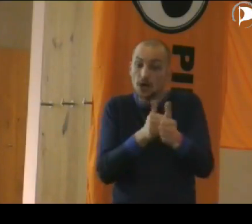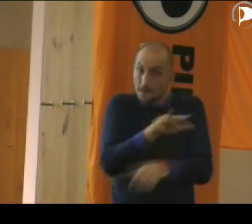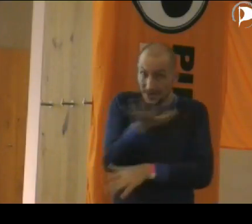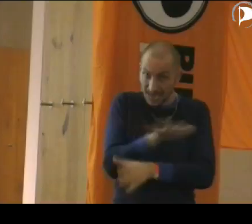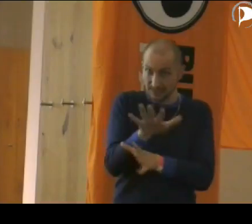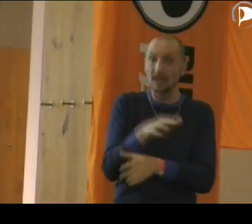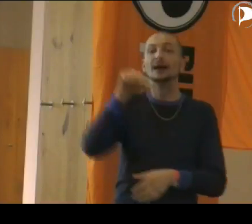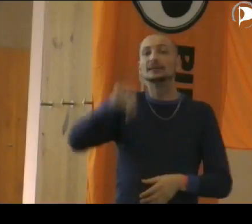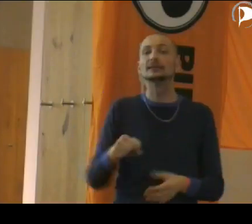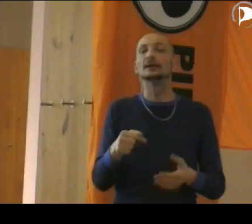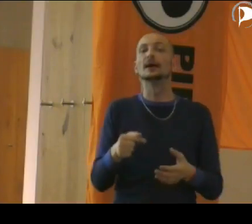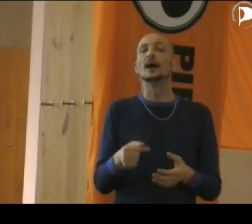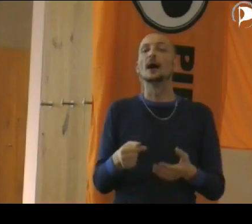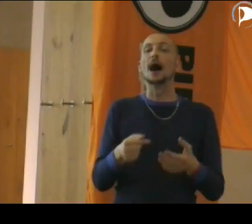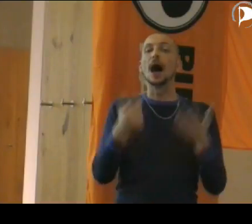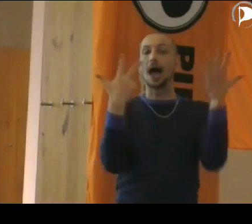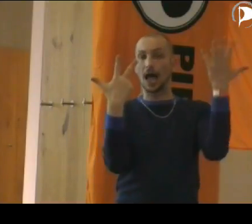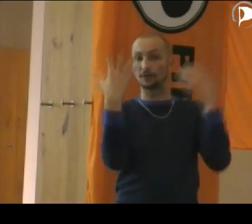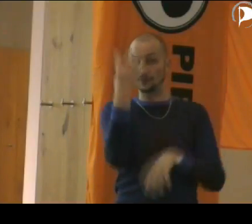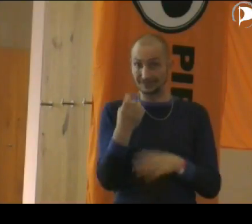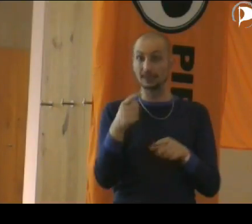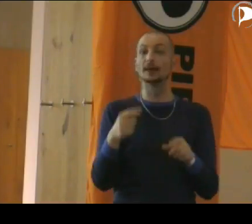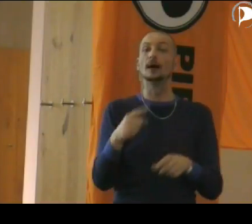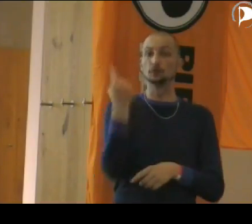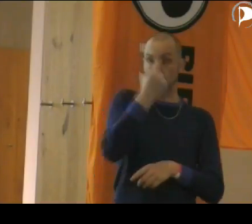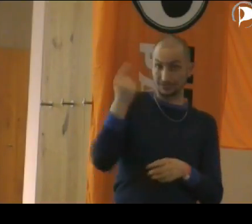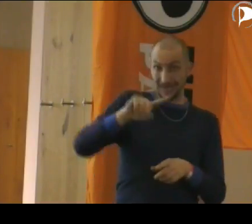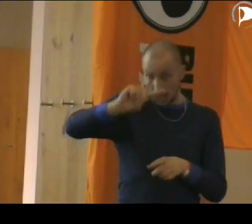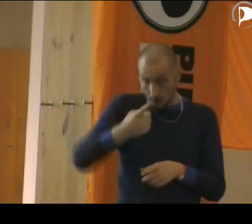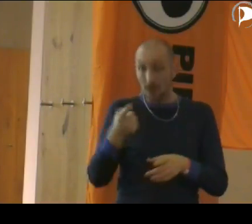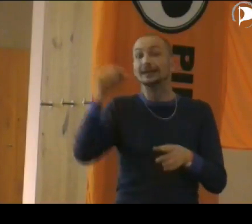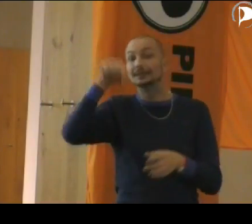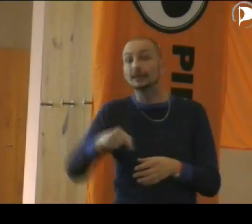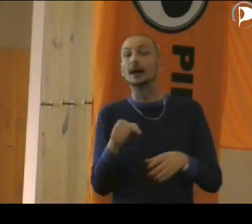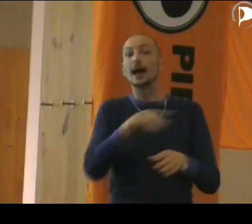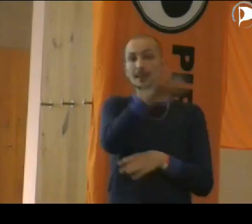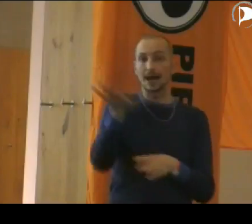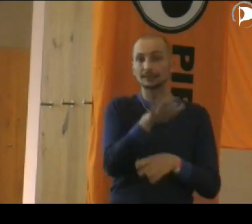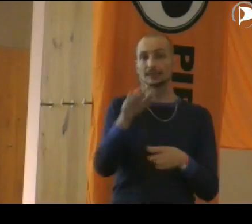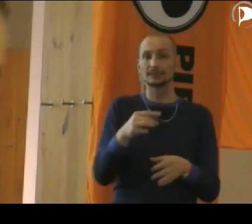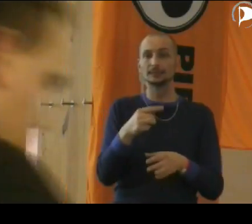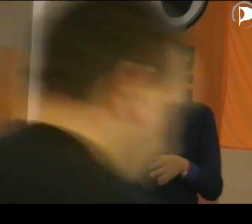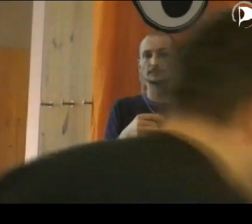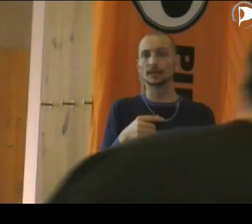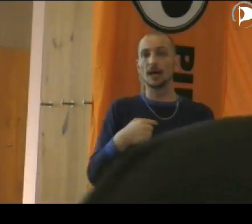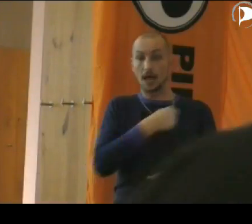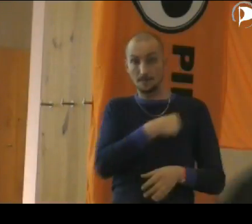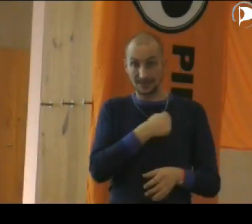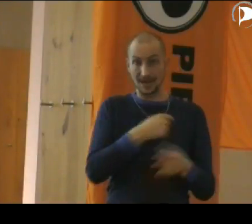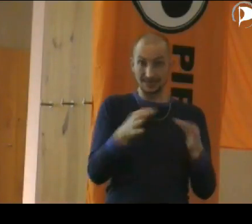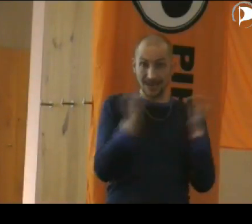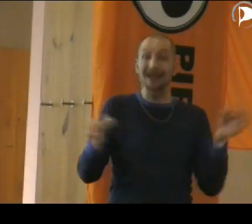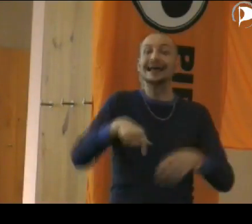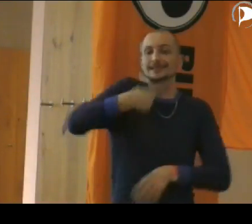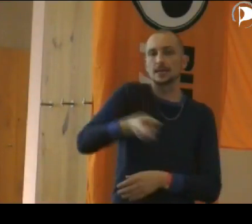außerdem die nase 48-stündigen drauf schon haben sie es geschafft er gegangen ist ihren landesparteitag einzuladen der findet im nächsten bond in der stadt